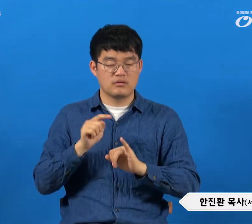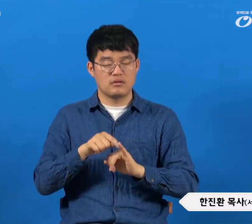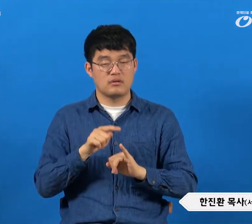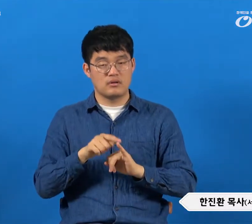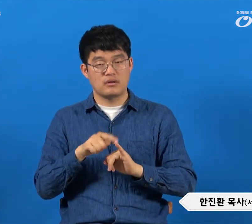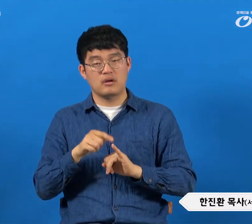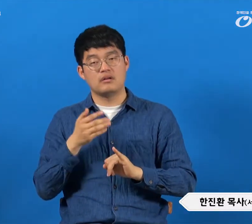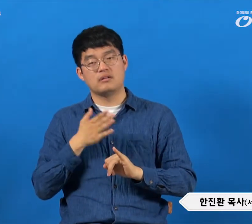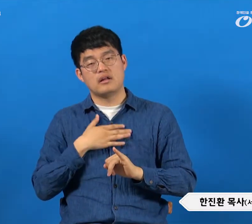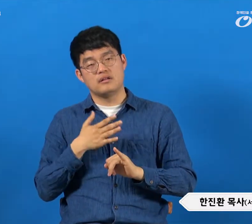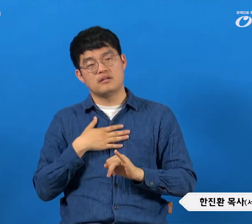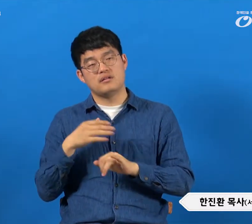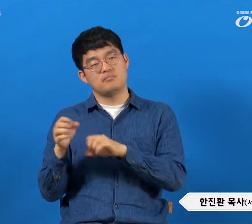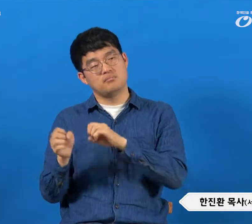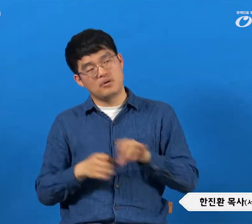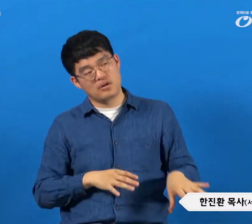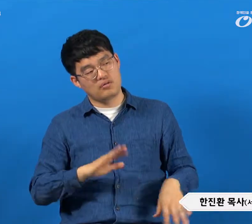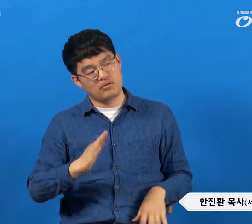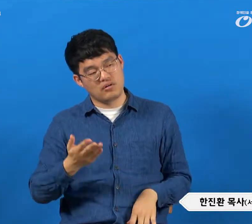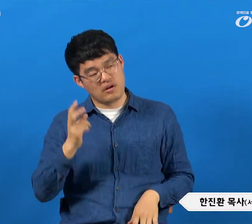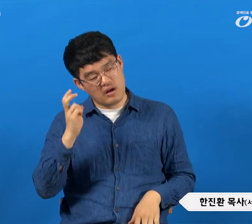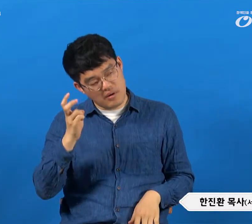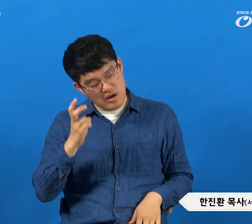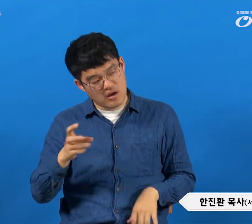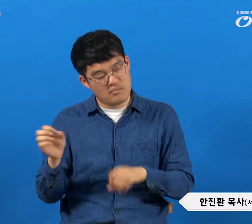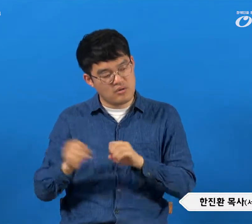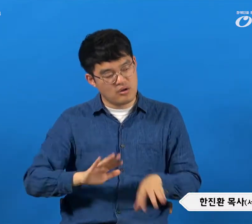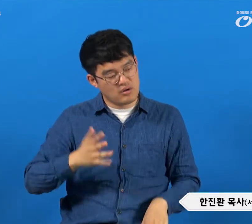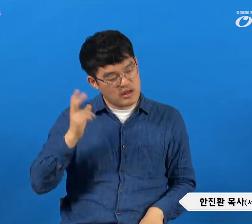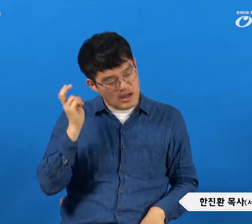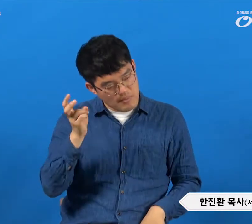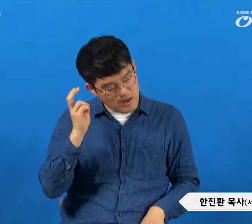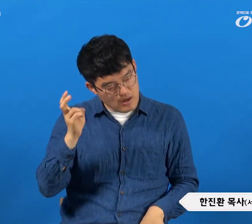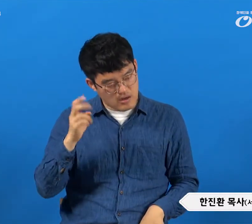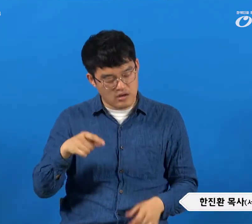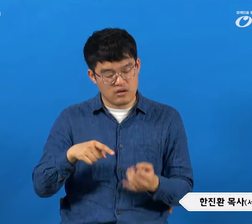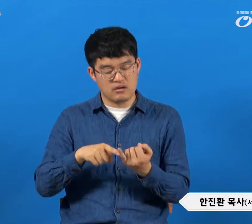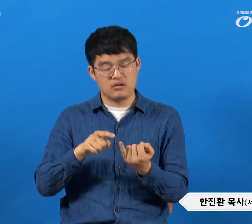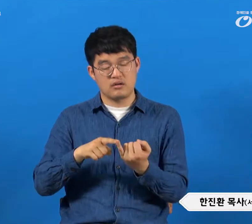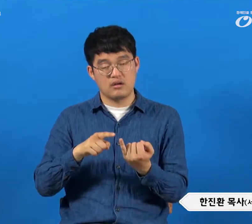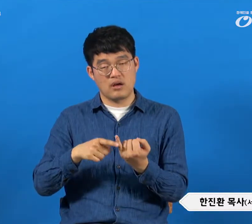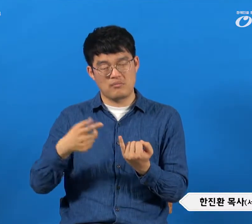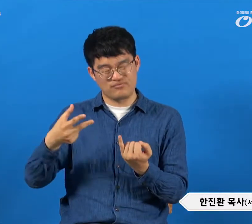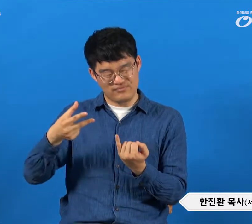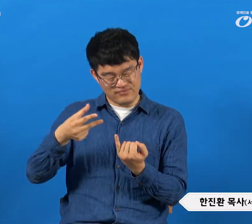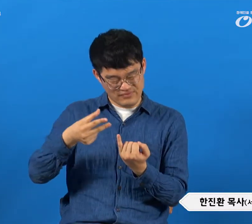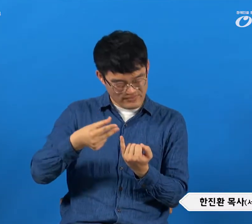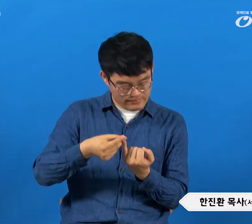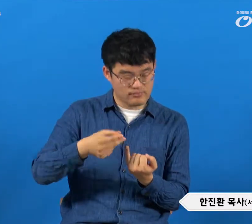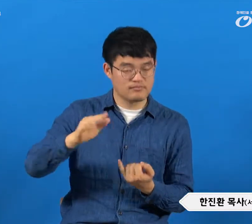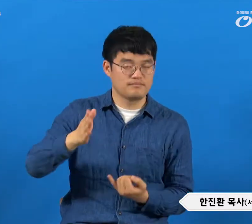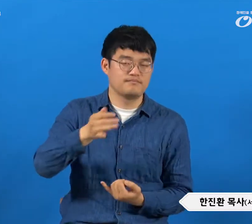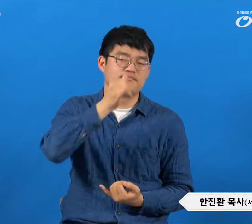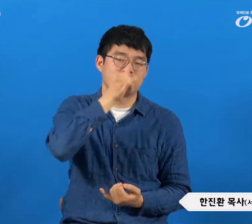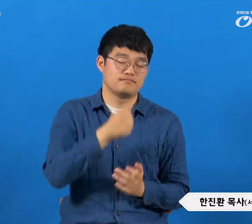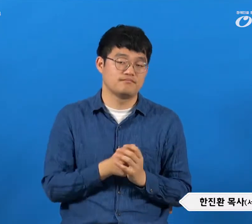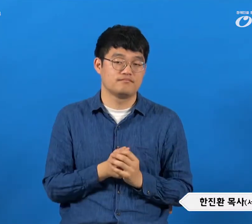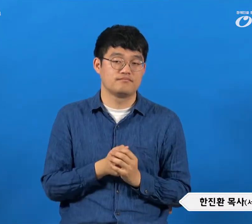나는 버림받을 운명이야 하는 것이 깊이 각인이 되어 있었던 것입니다.